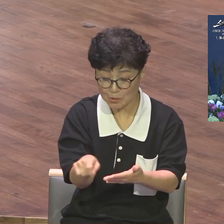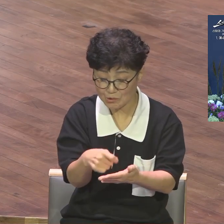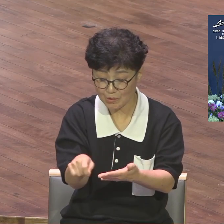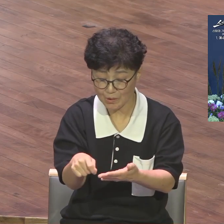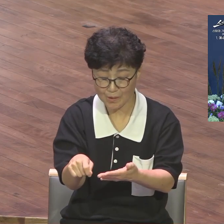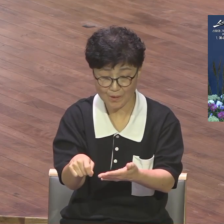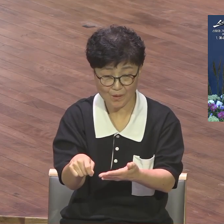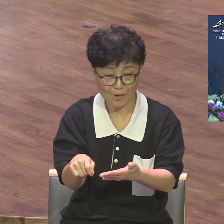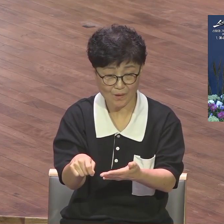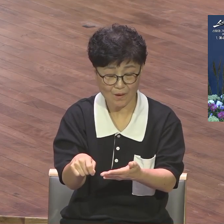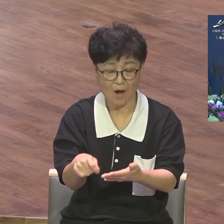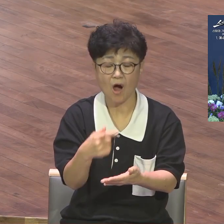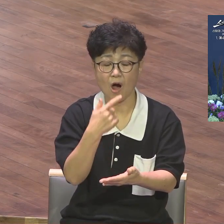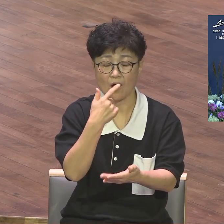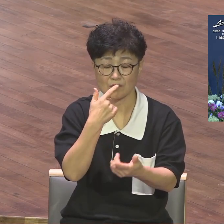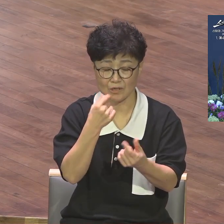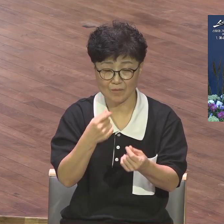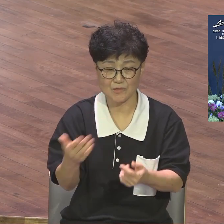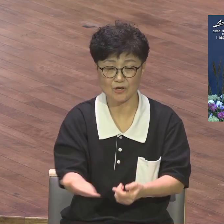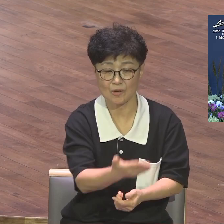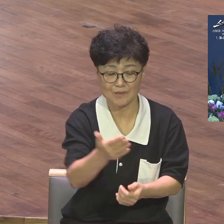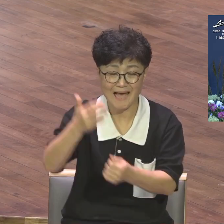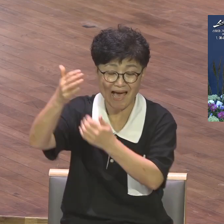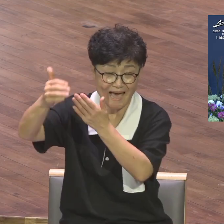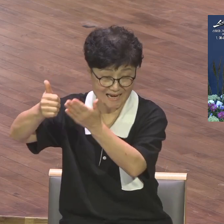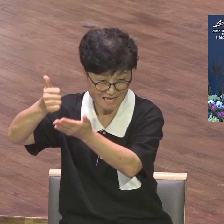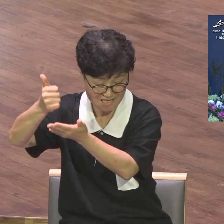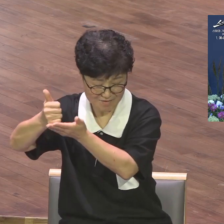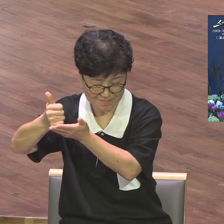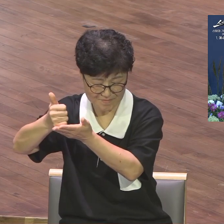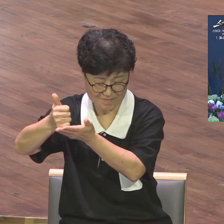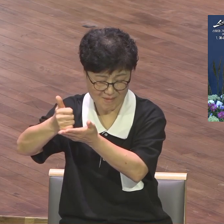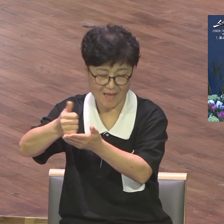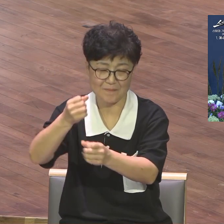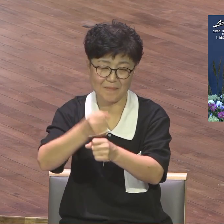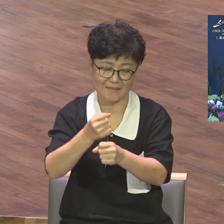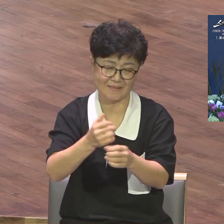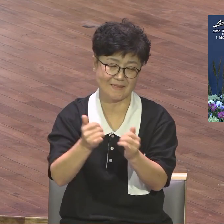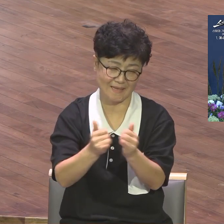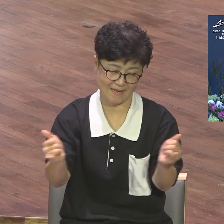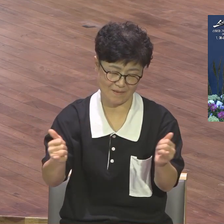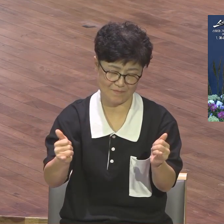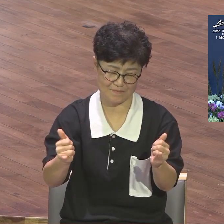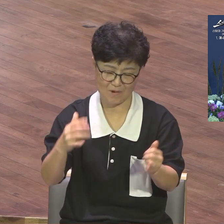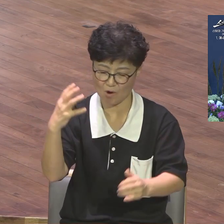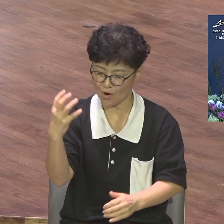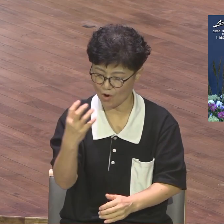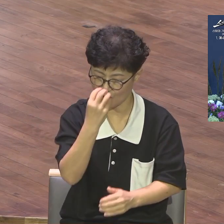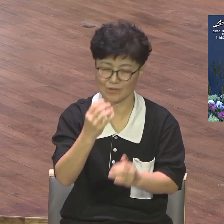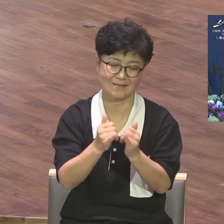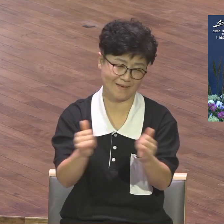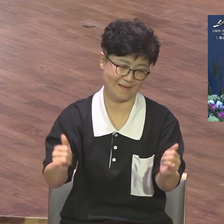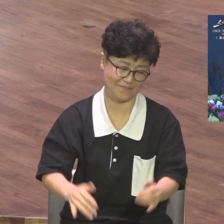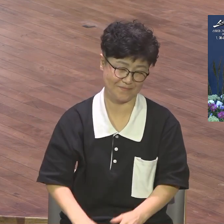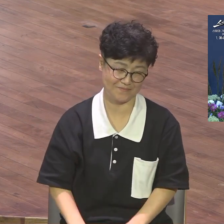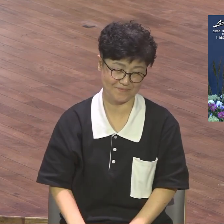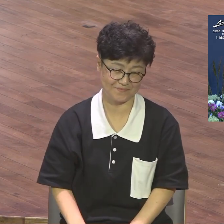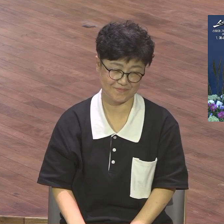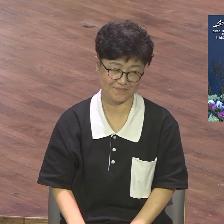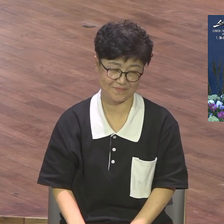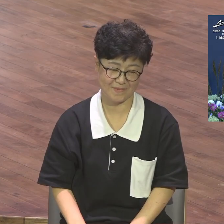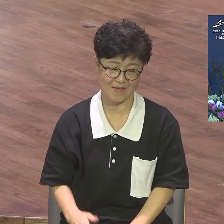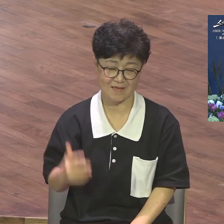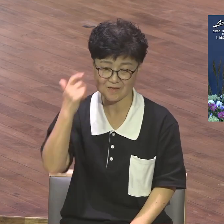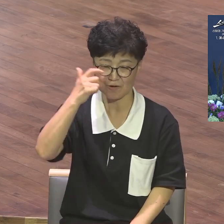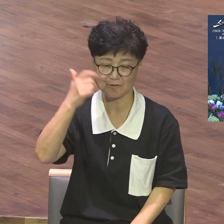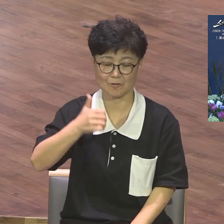달라집니다. 여러분들은 하나님의 작품이기 때문에 여러분들은 걸작품이 되어지는 것입니다. 이러한 영적